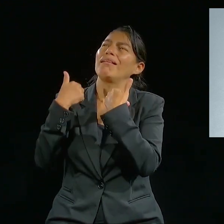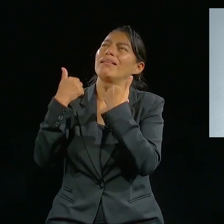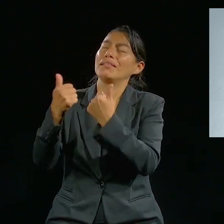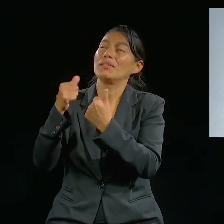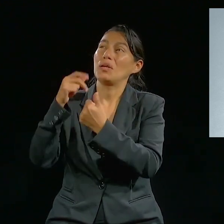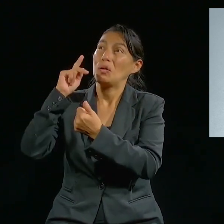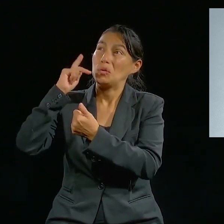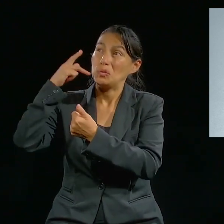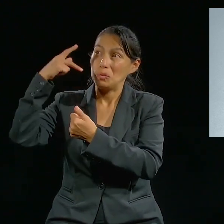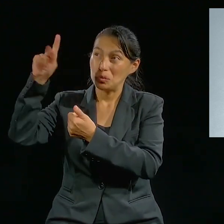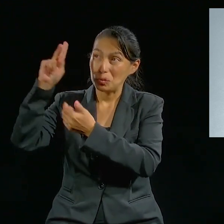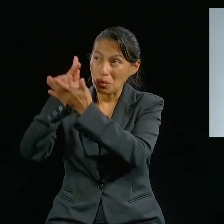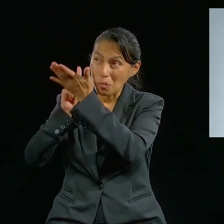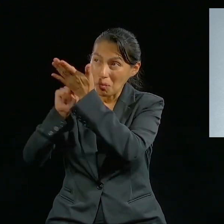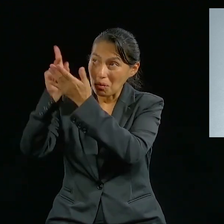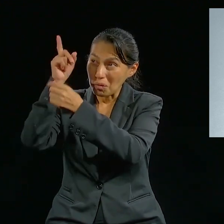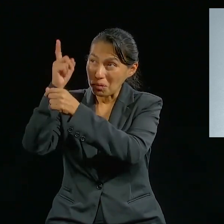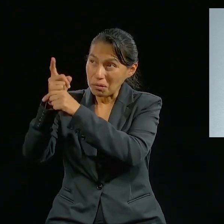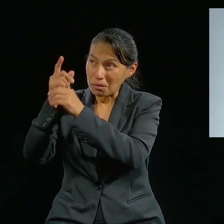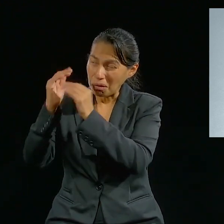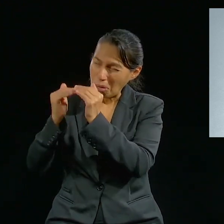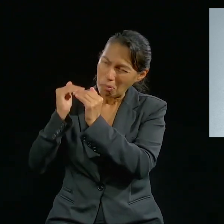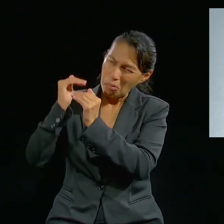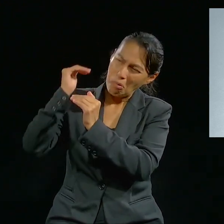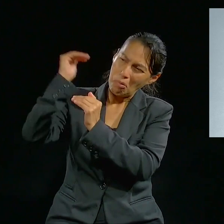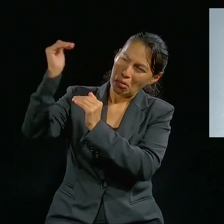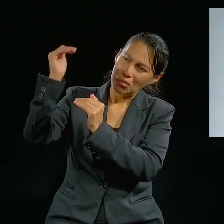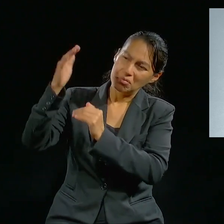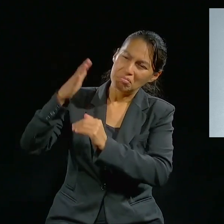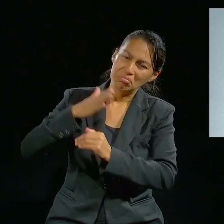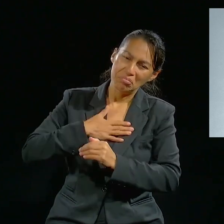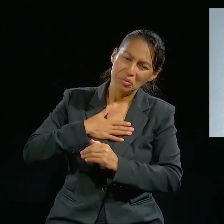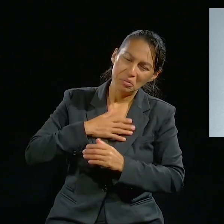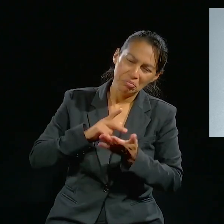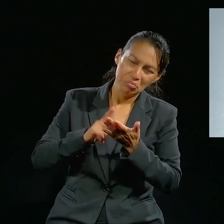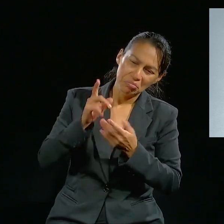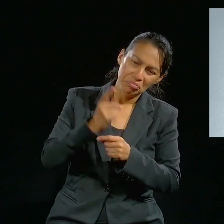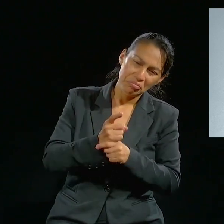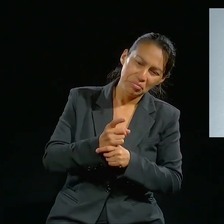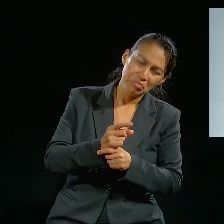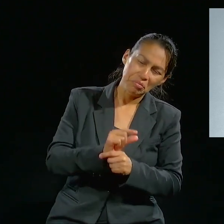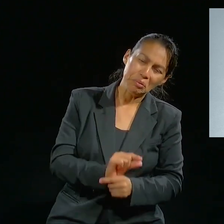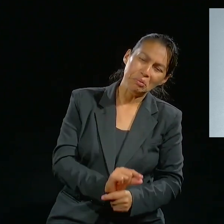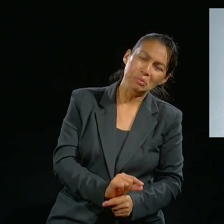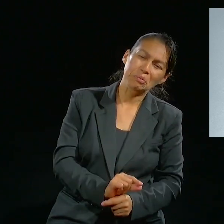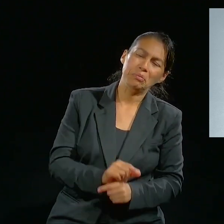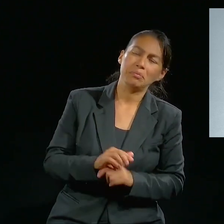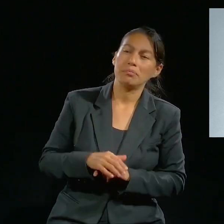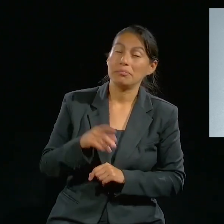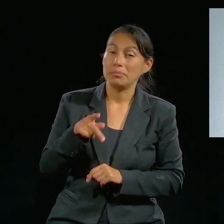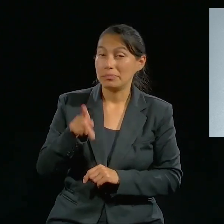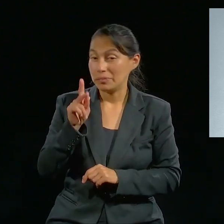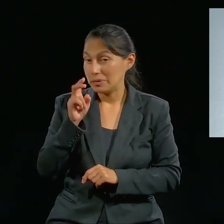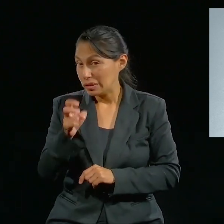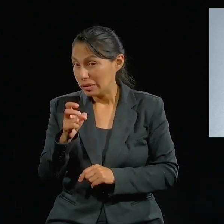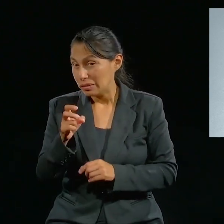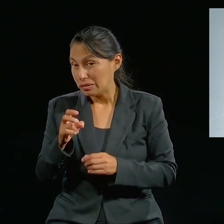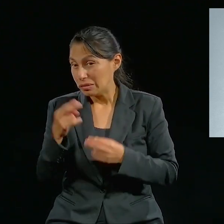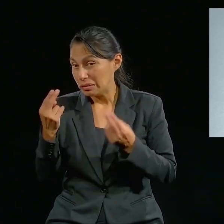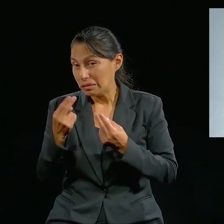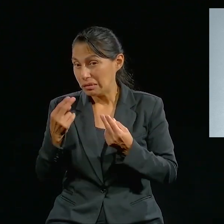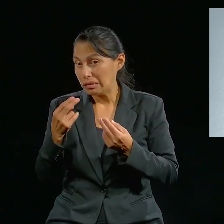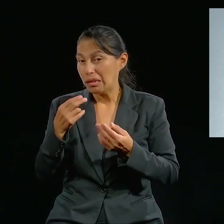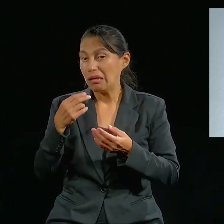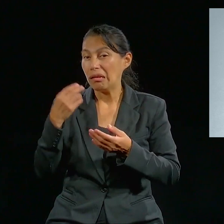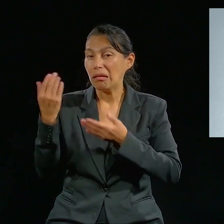que su voluntad es mucho mejor que nuestra voluntad pero eso es un proceso de una